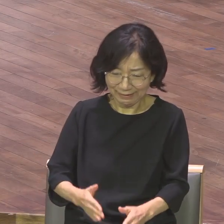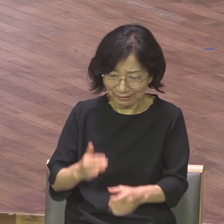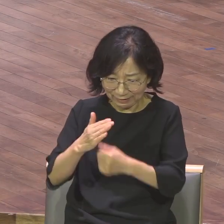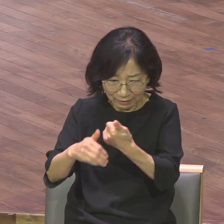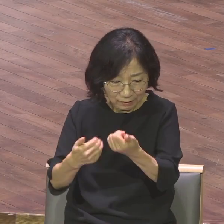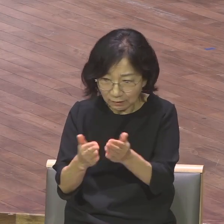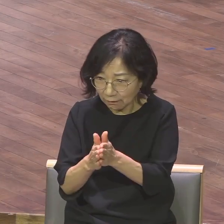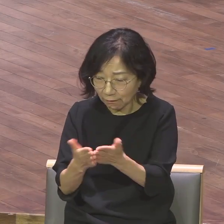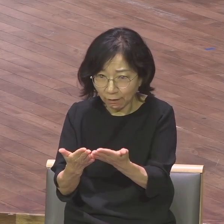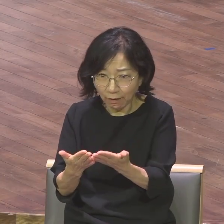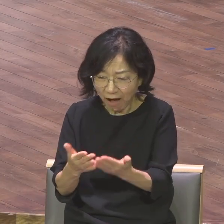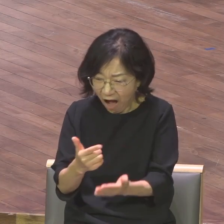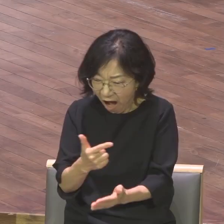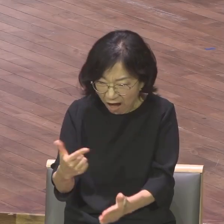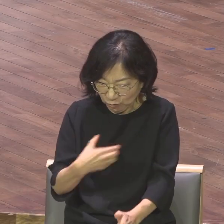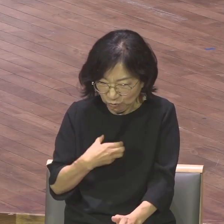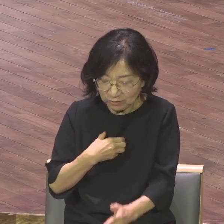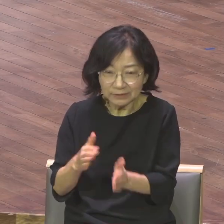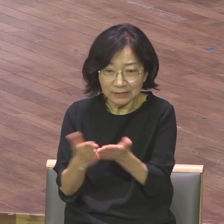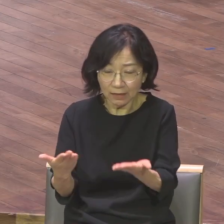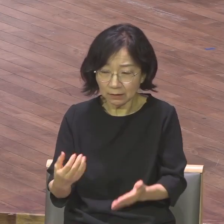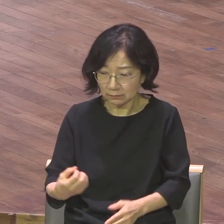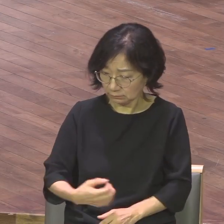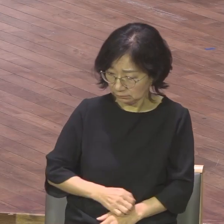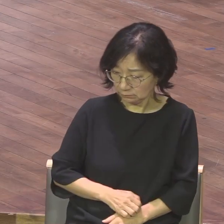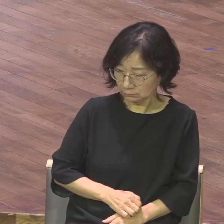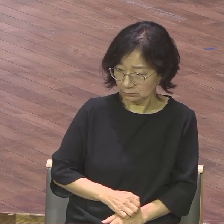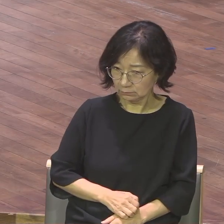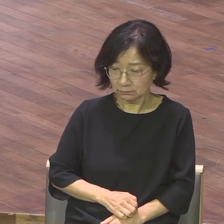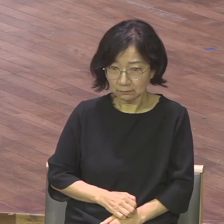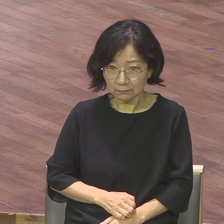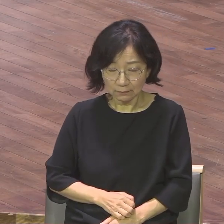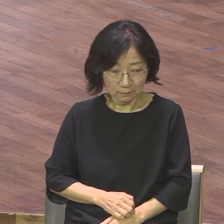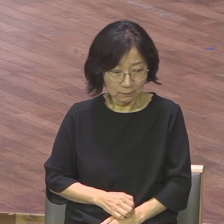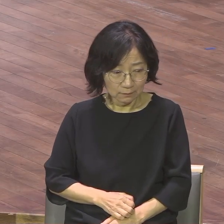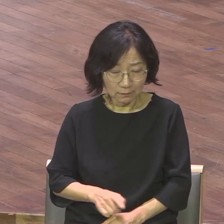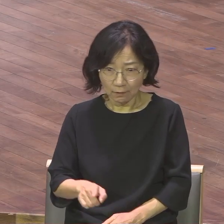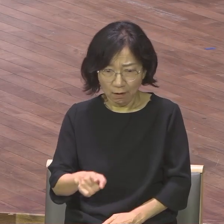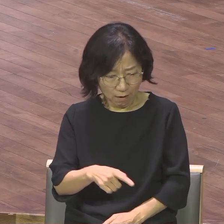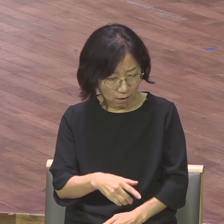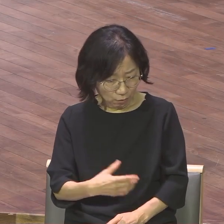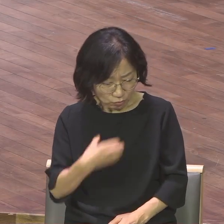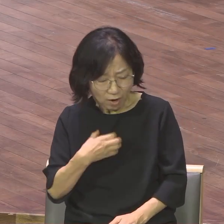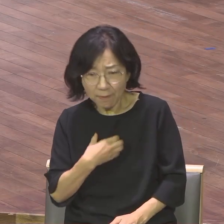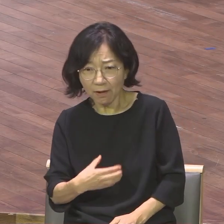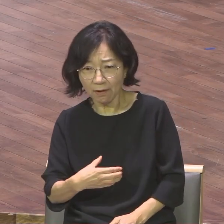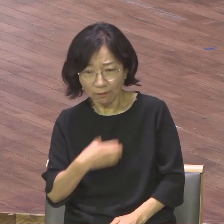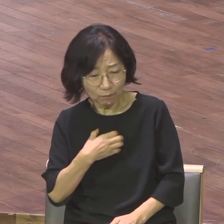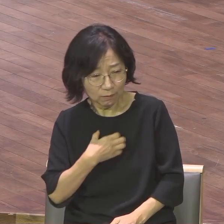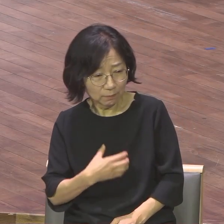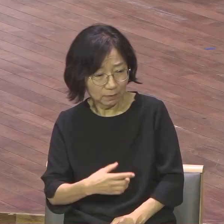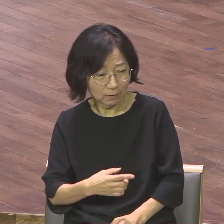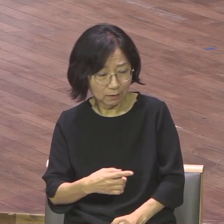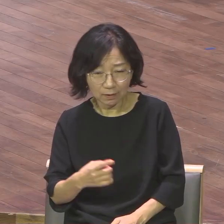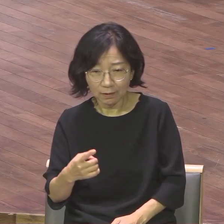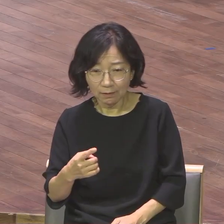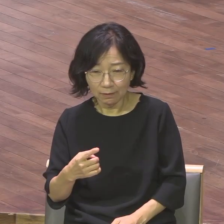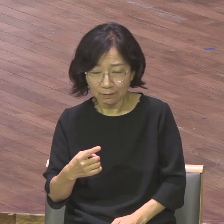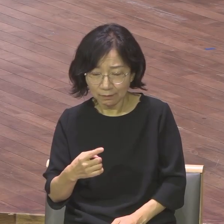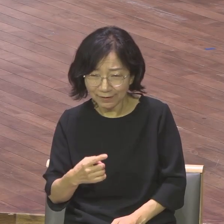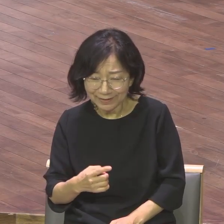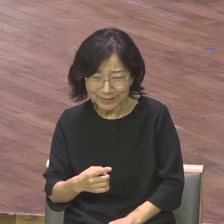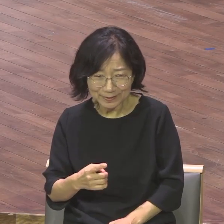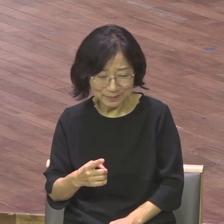아니 이 경관이 말이에요. 이 책이요, 이 성경이 굉장히 위험한 책이 될 수 있어요. 이렇게 썩 지나가는